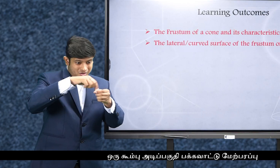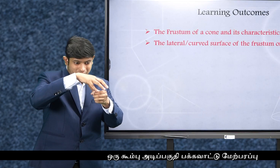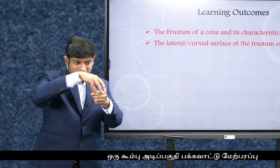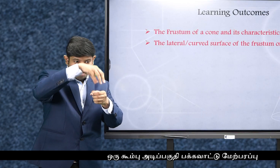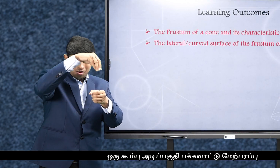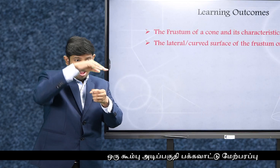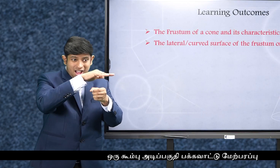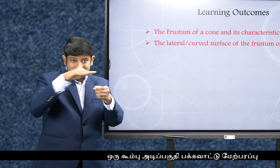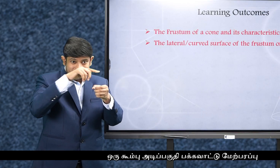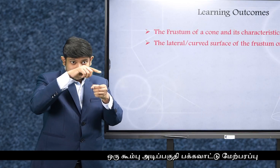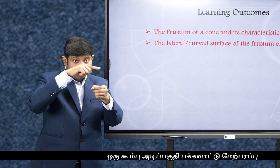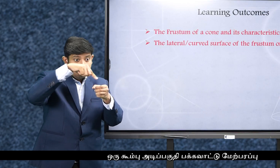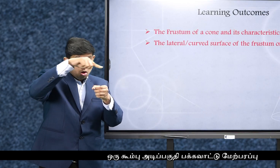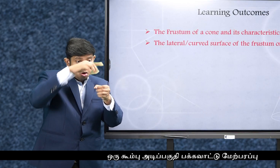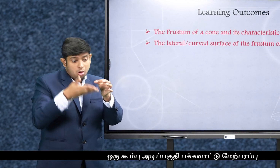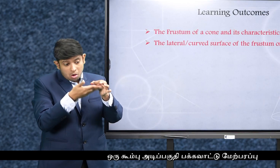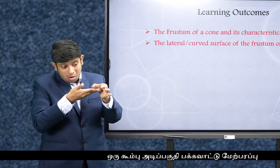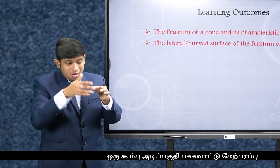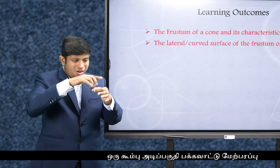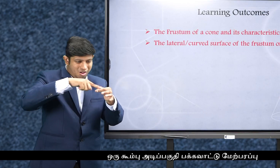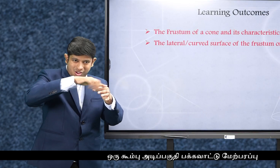ஒரு கூம்பு அடிகண்டம் பக்கவாட்டு மேற்பரப்பு.